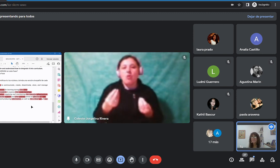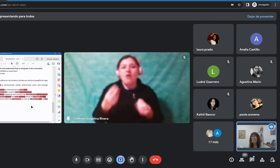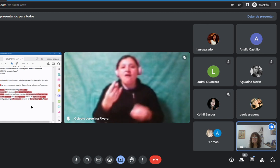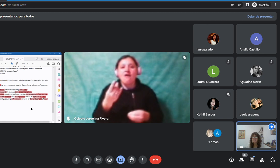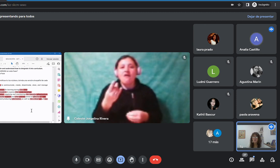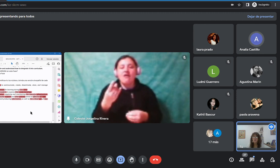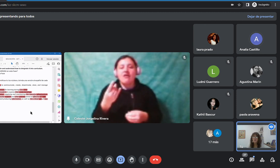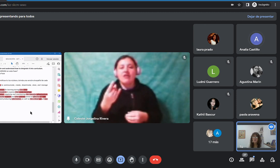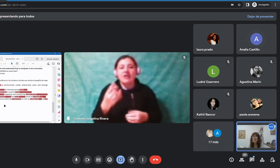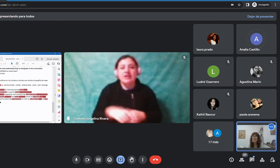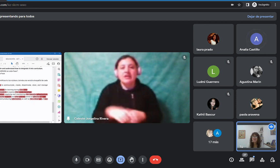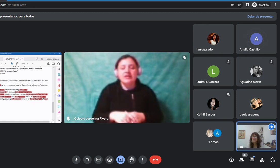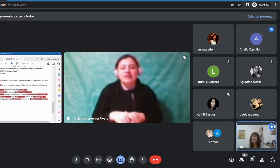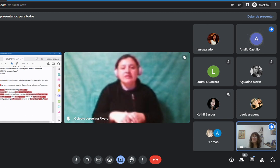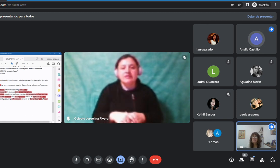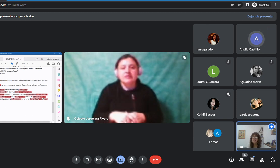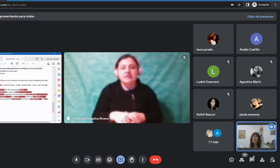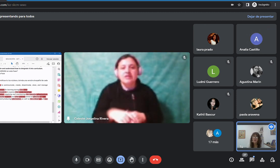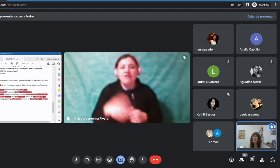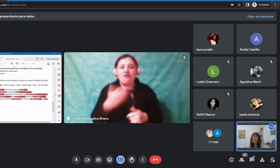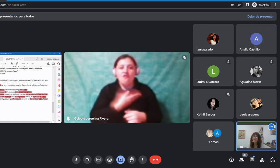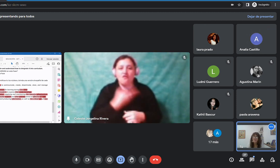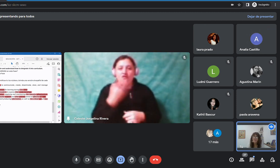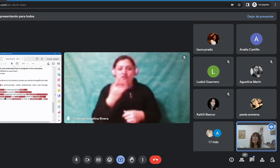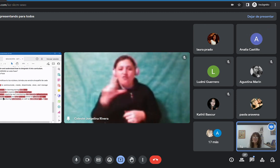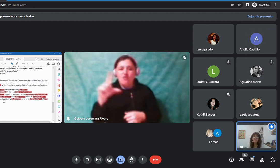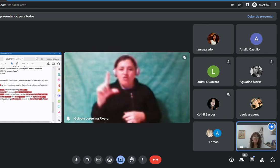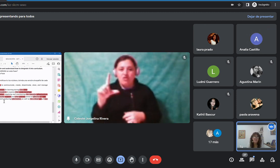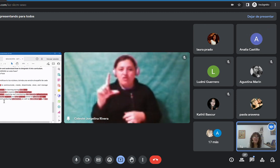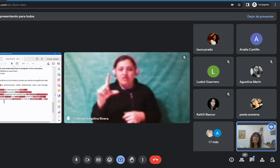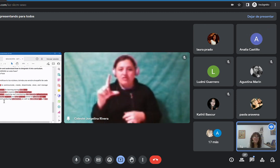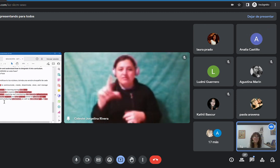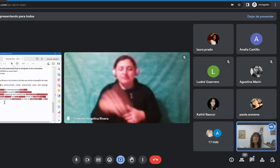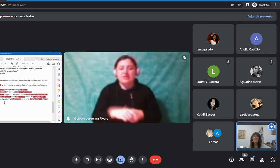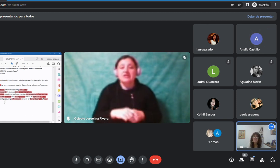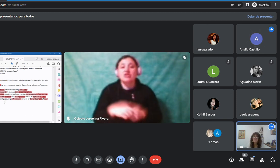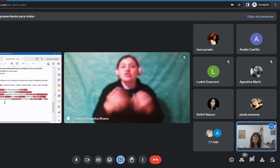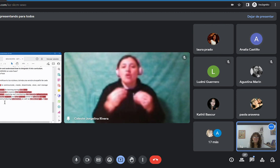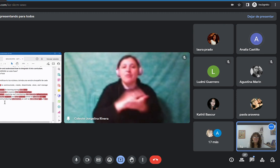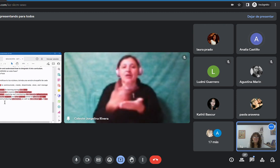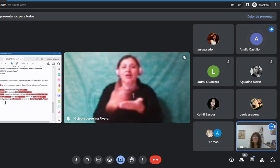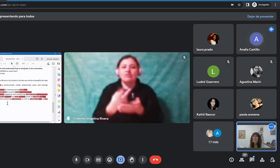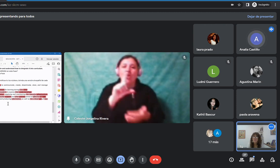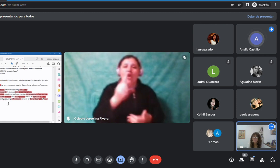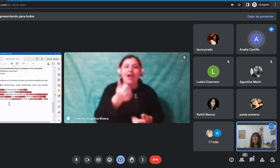queda solo. Entonces, ¿cómo sería acá? Las habilidades...